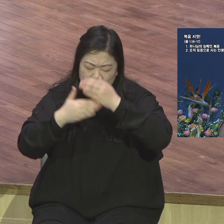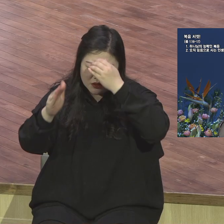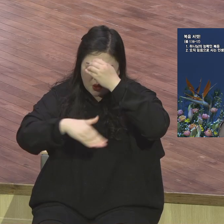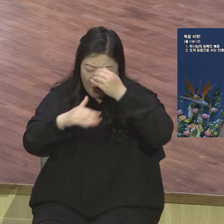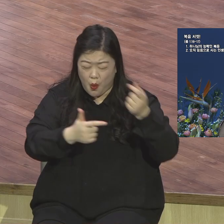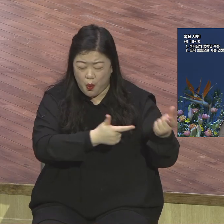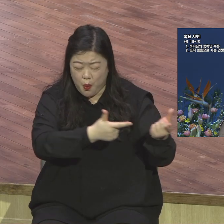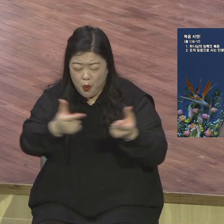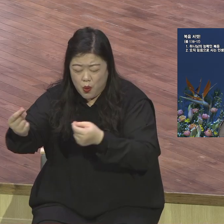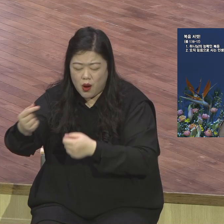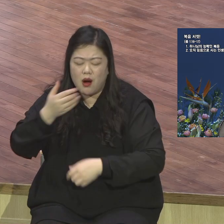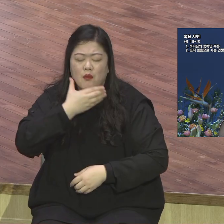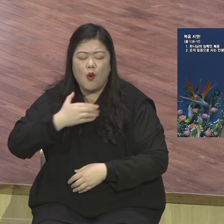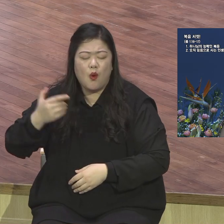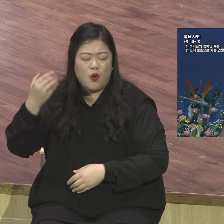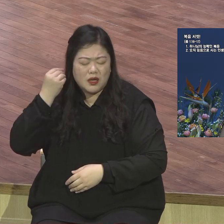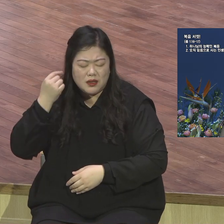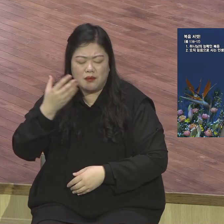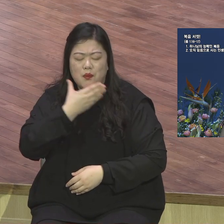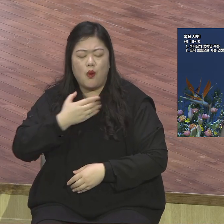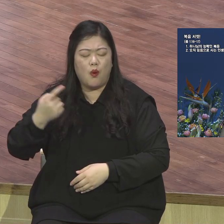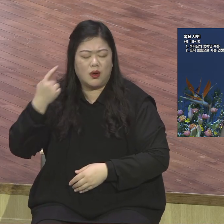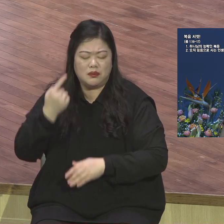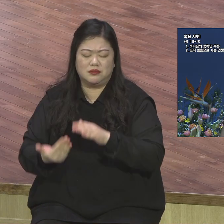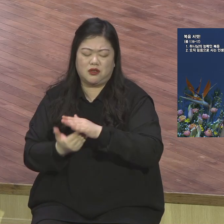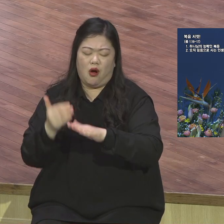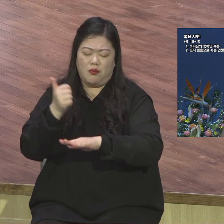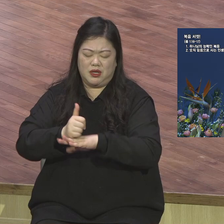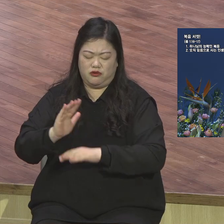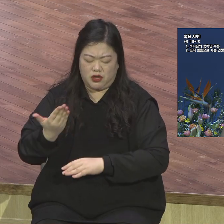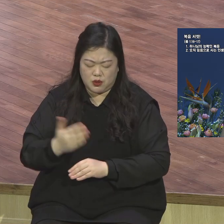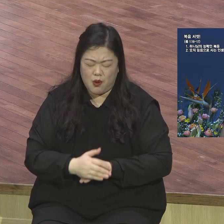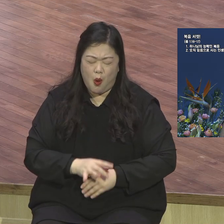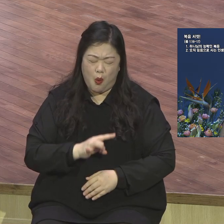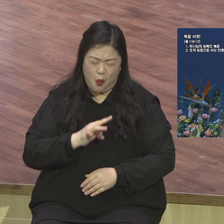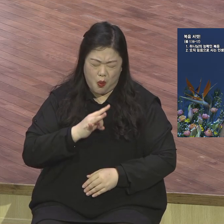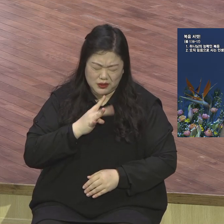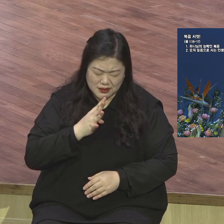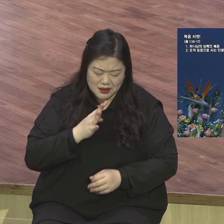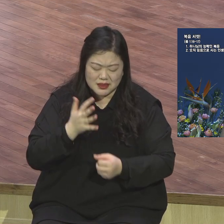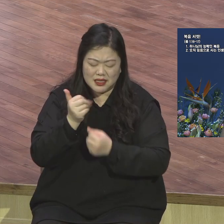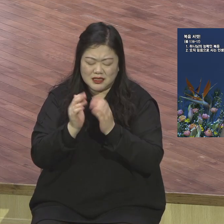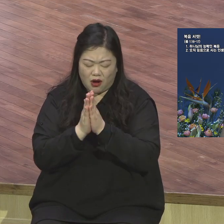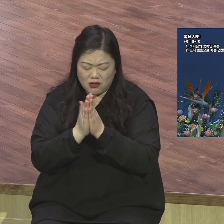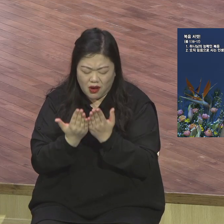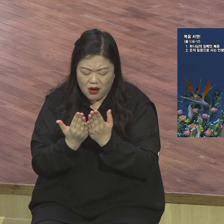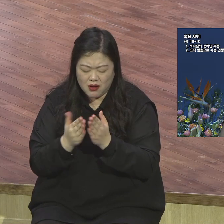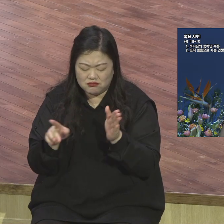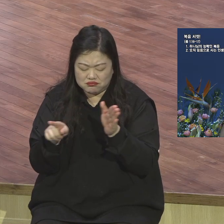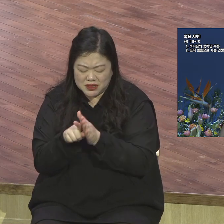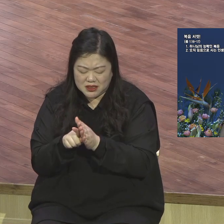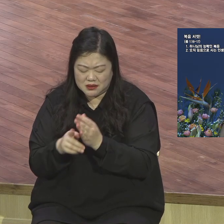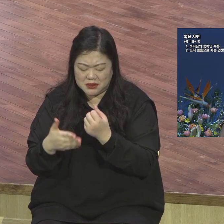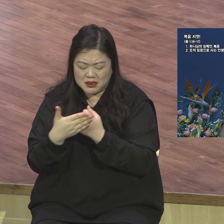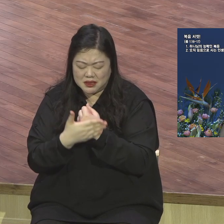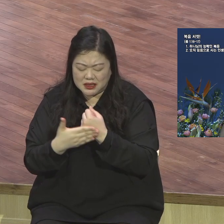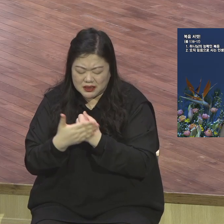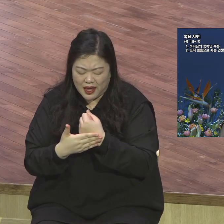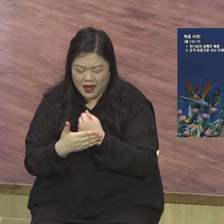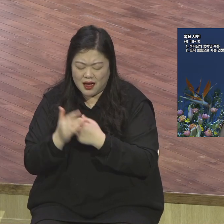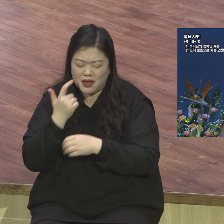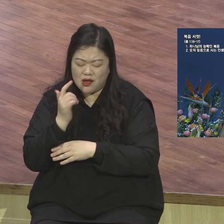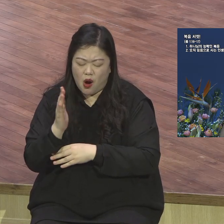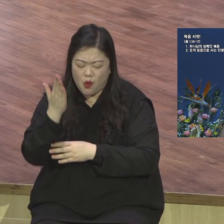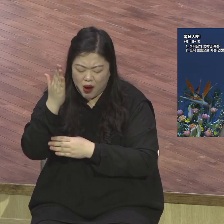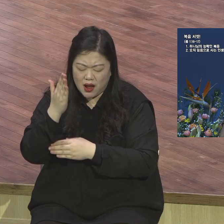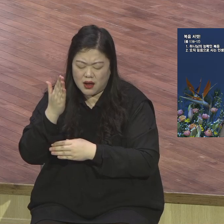주옵소서. 오직 성경, 오직 믿음, 오직 은혜, 오직 그리스도, 오직 하나님 영광을